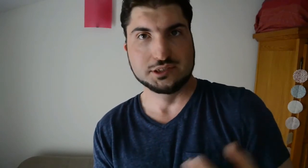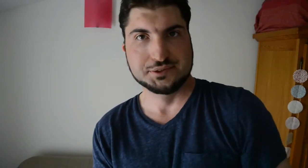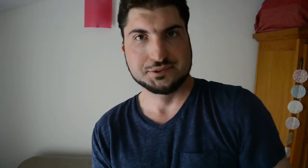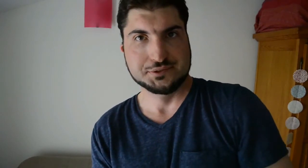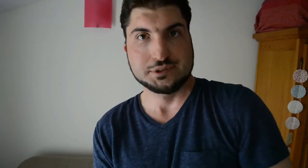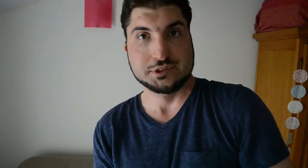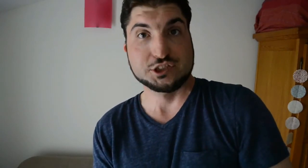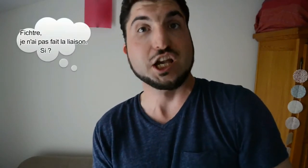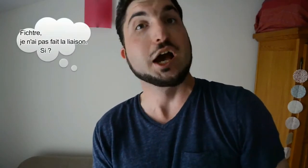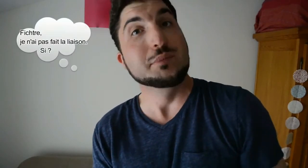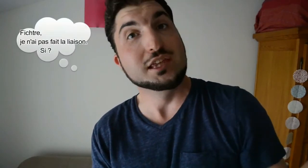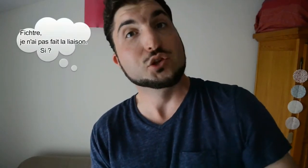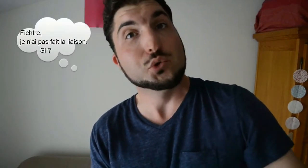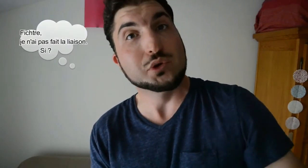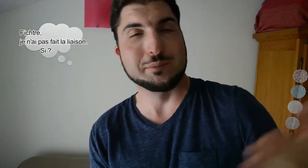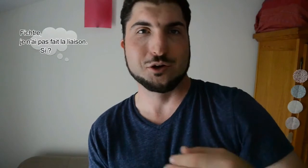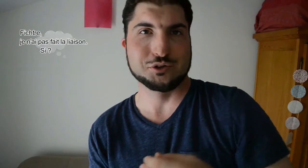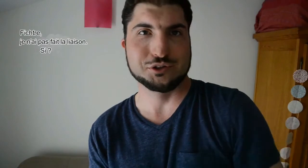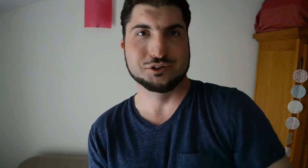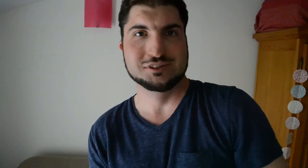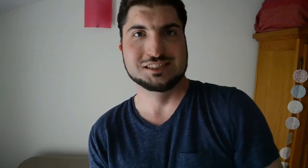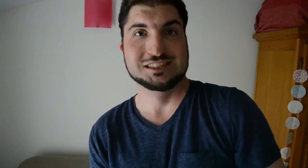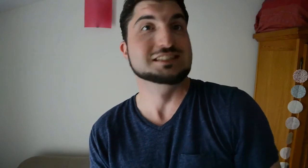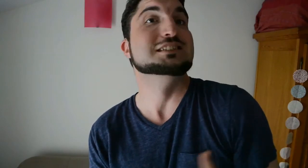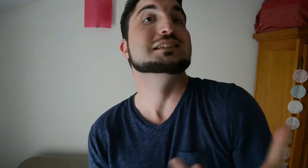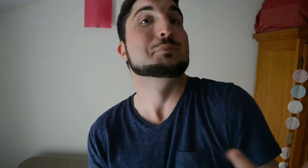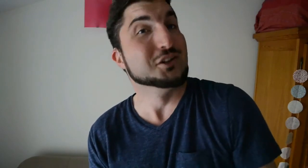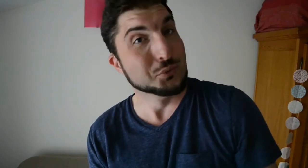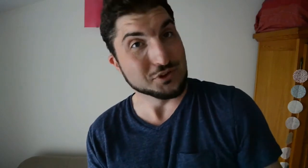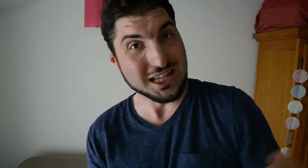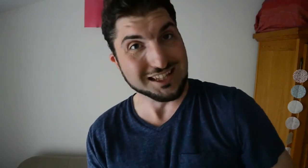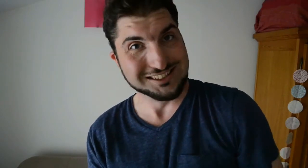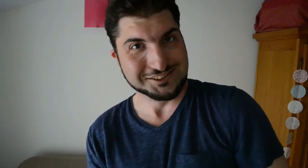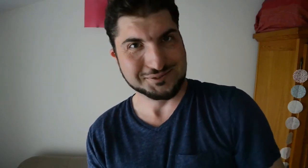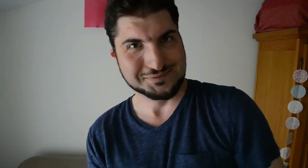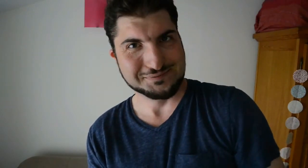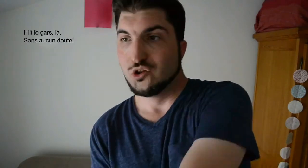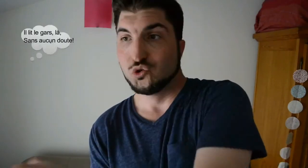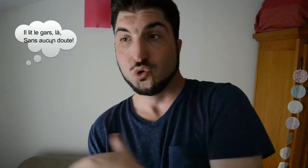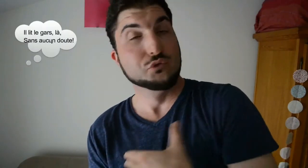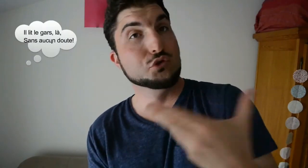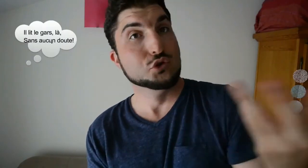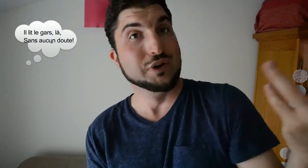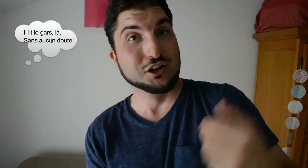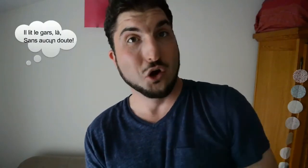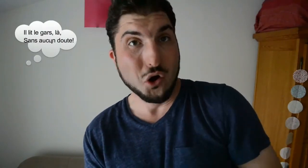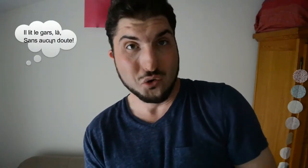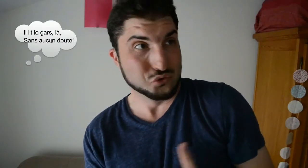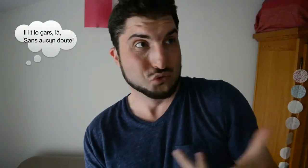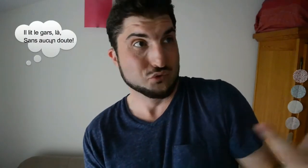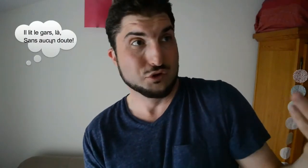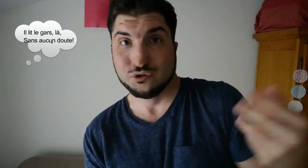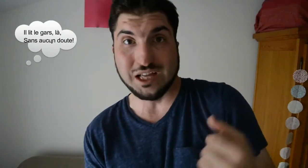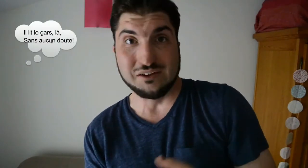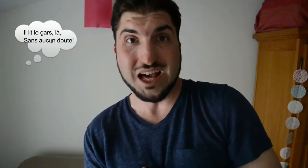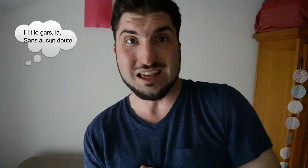Donc, chers amis sourds et malentendants, n'hésitez pas à demander sur vos lieux de vacances ou sur vos lieux de travail,